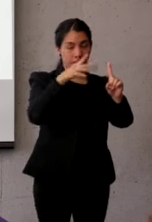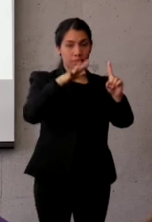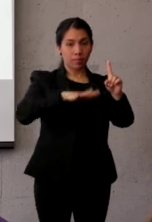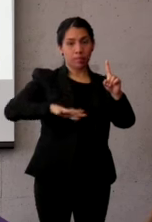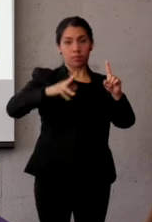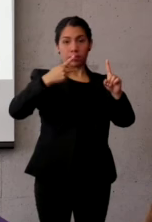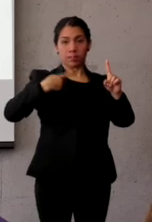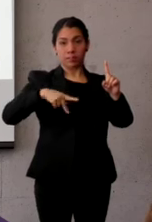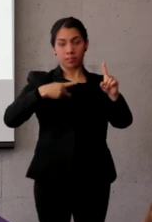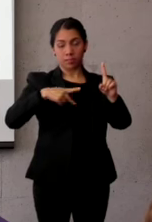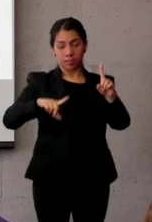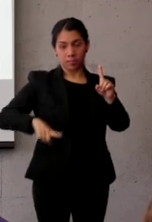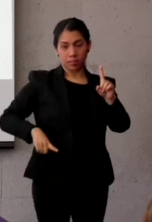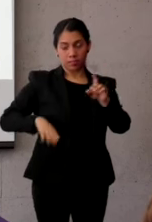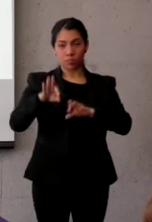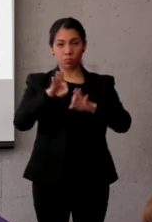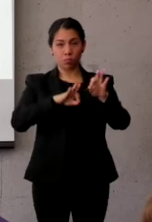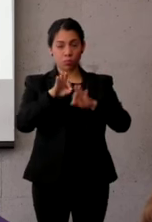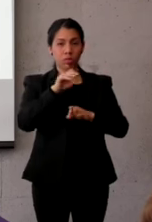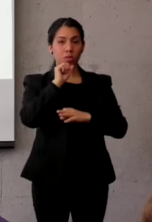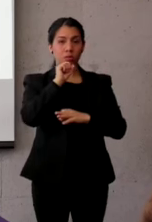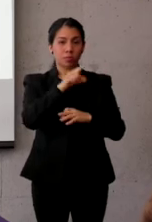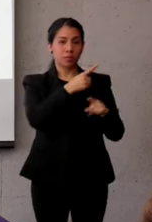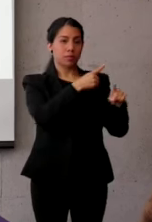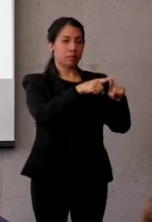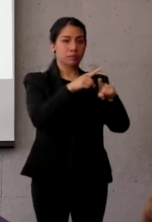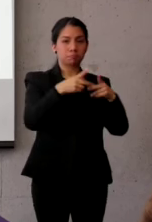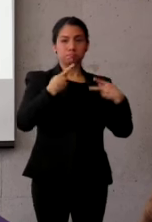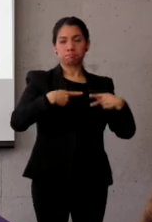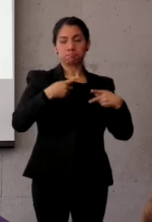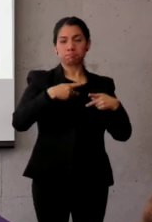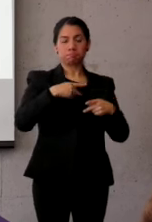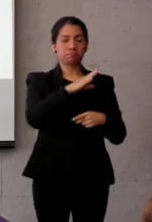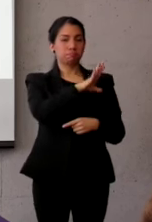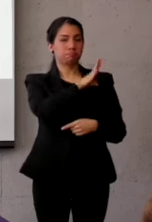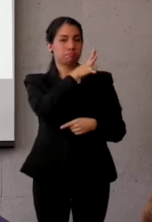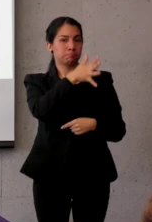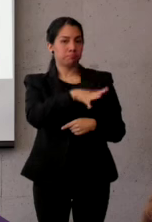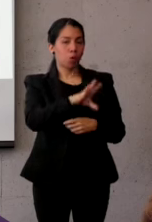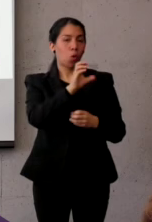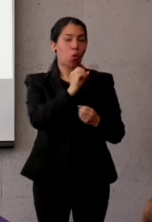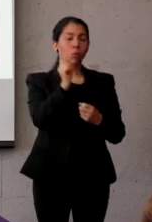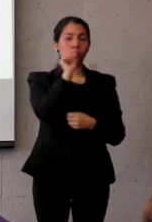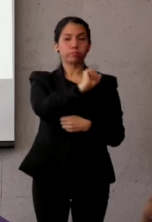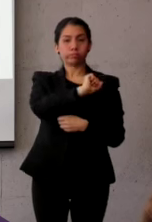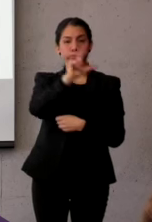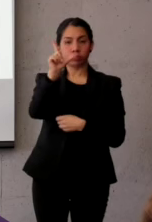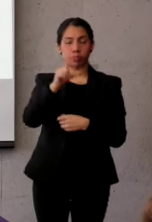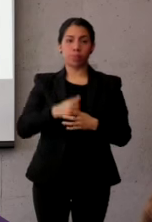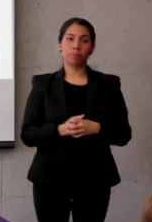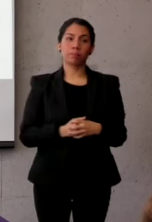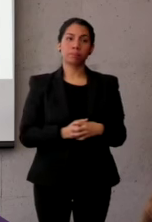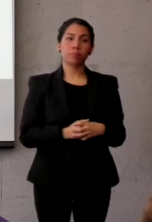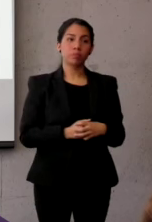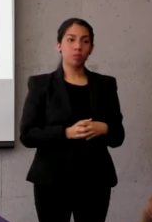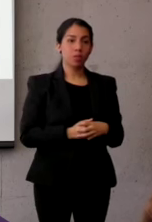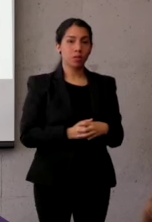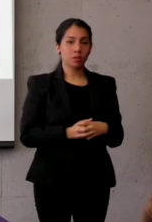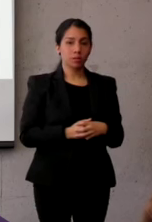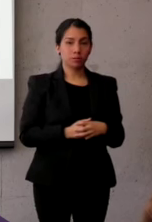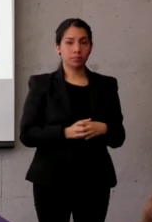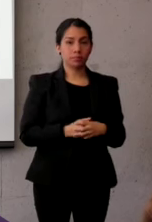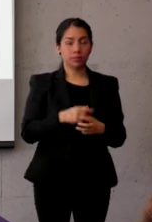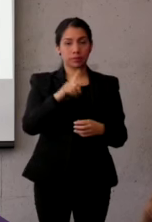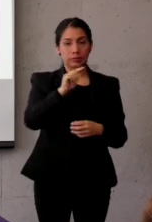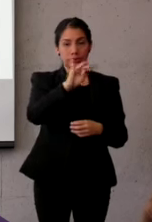sociedad civil, instituciones académicas, entre otras. Tan solo las facultades del tribunal relativas